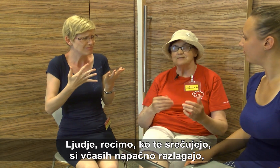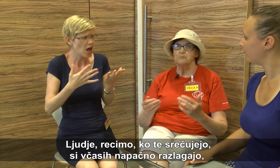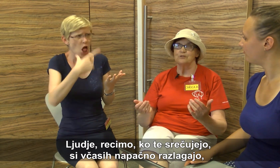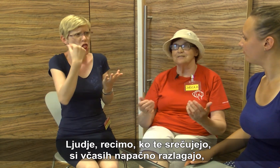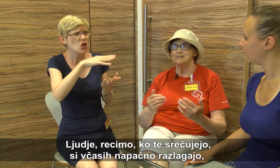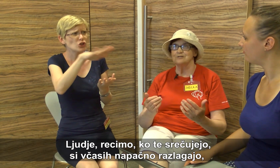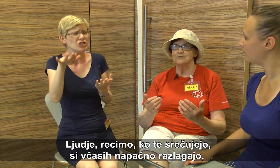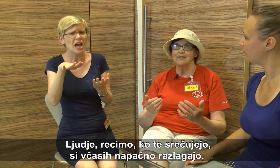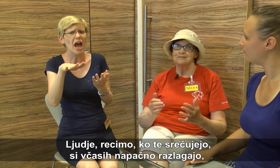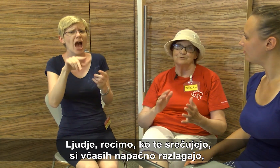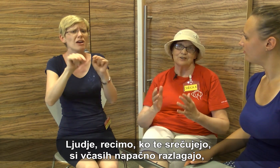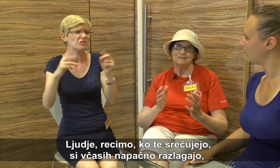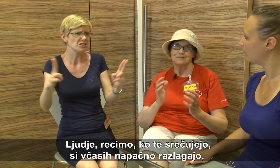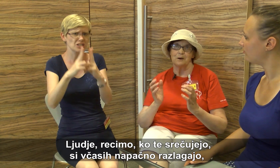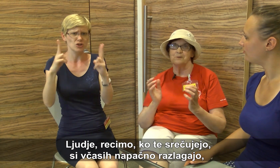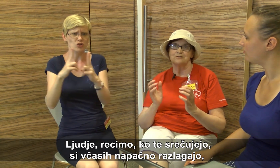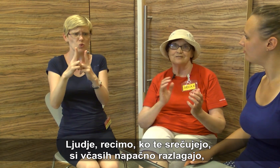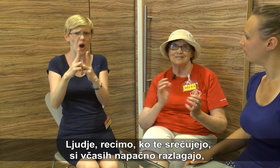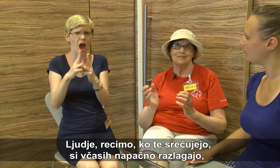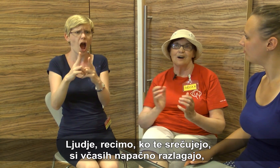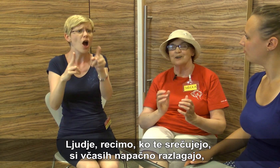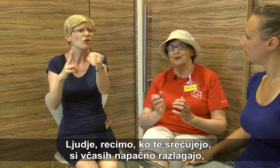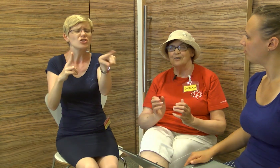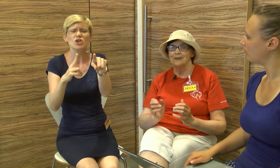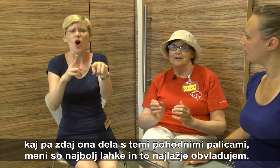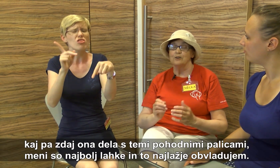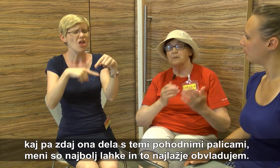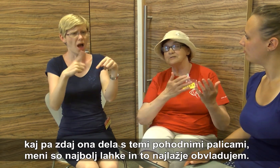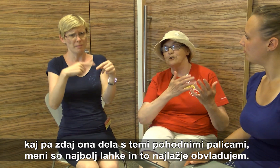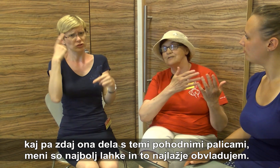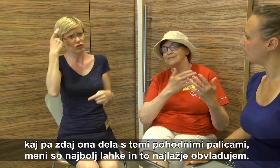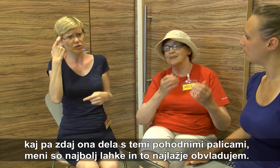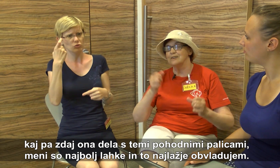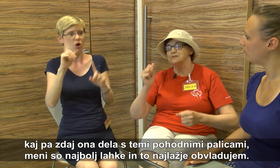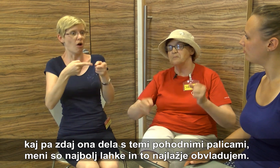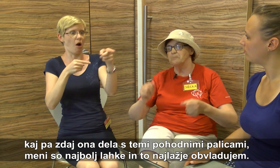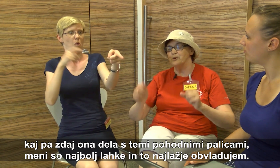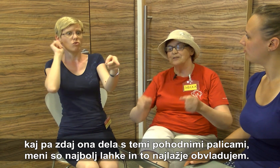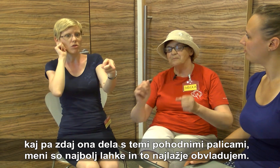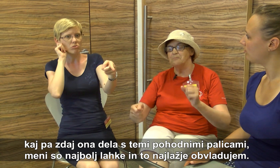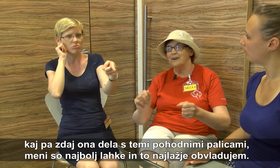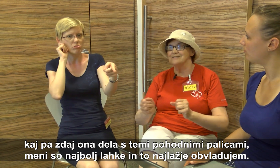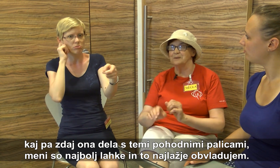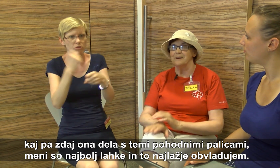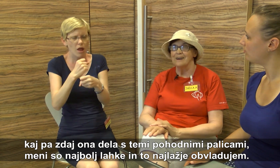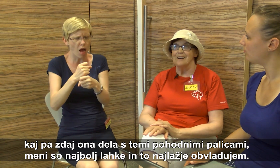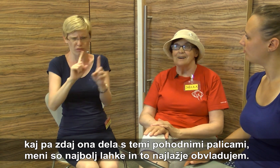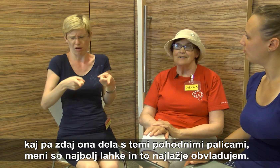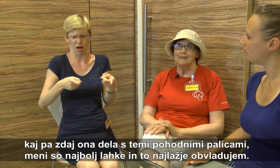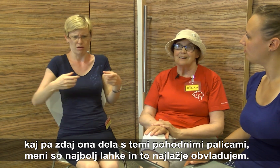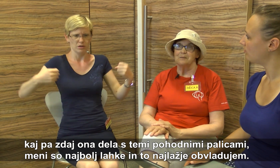Ljudje recimo, ko te srečujejo, si včasih napačno razlagajo. Kaj pa zdaj ona dela s temi pohodnimi